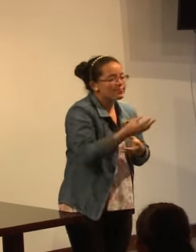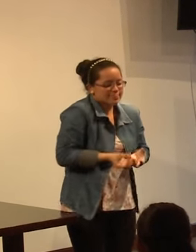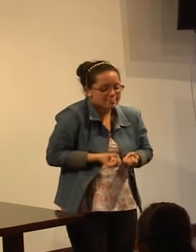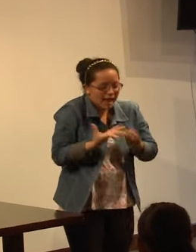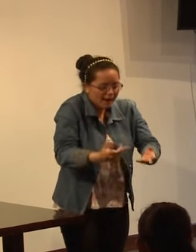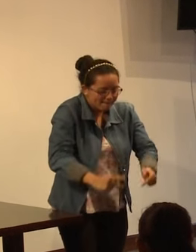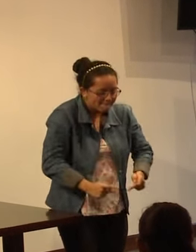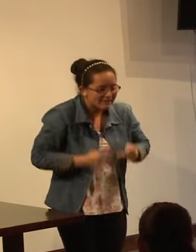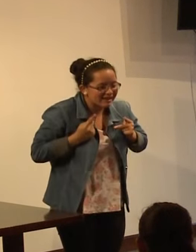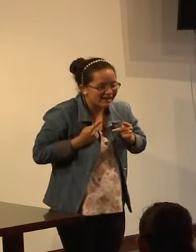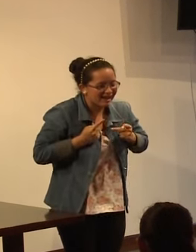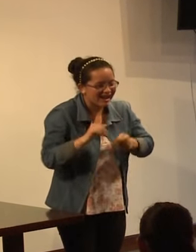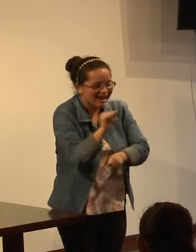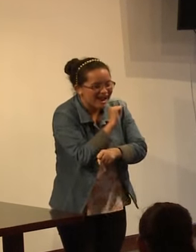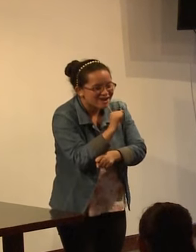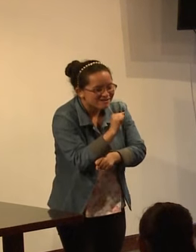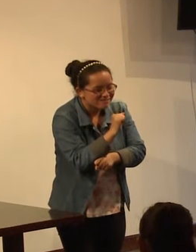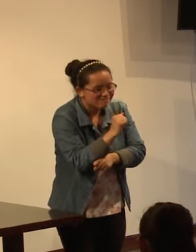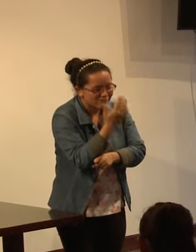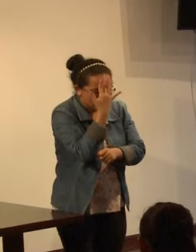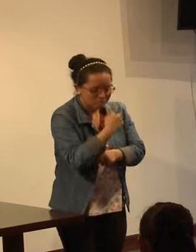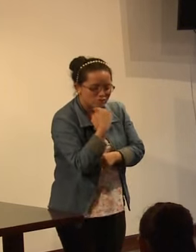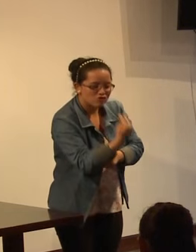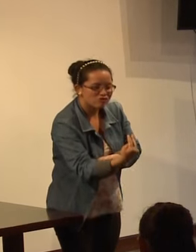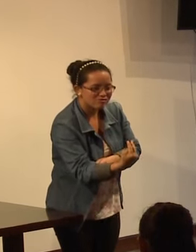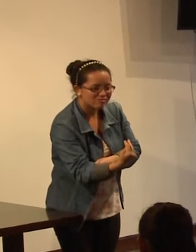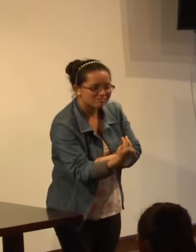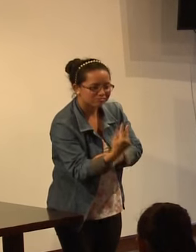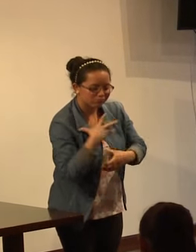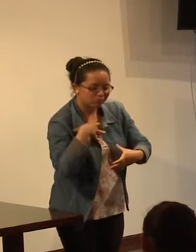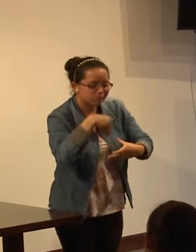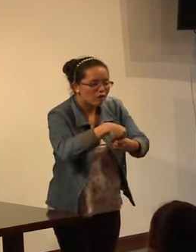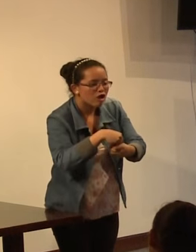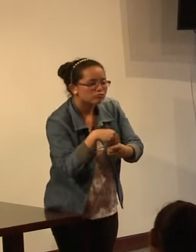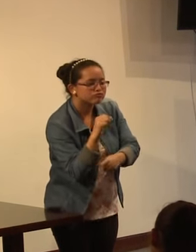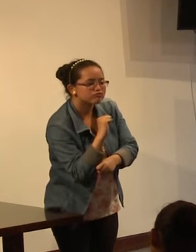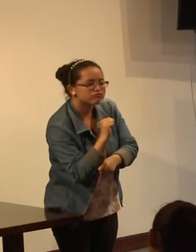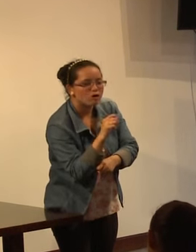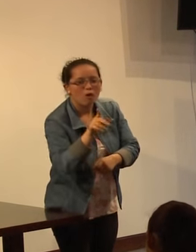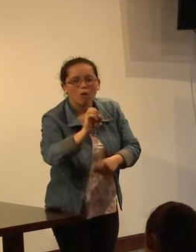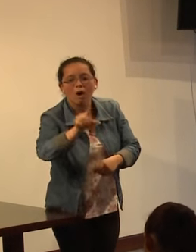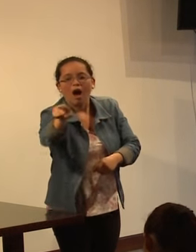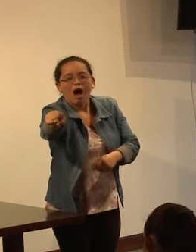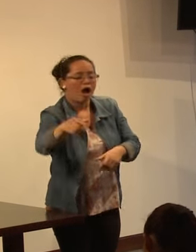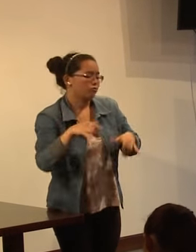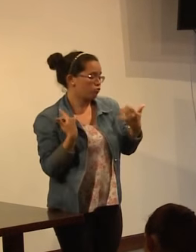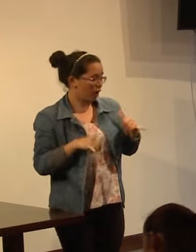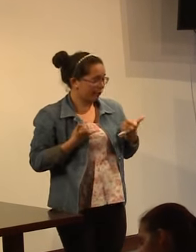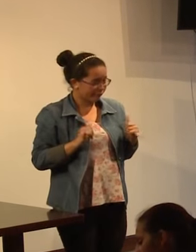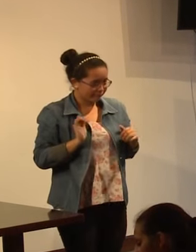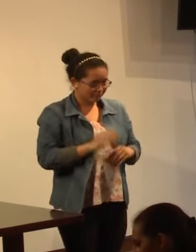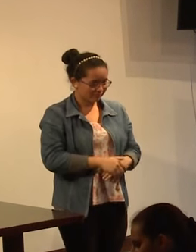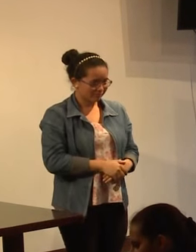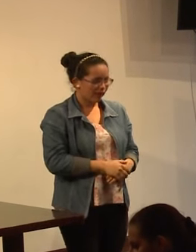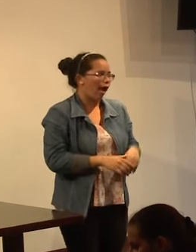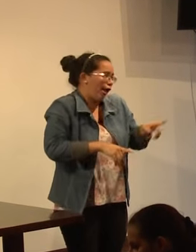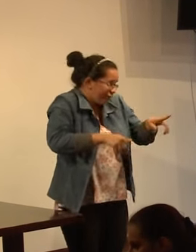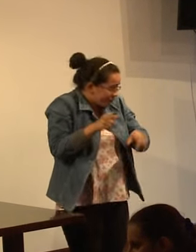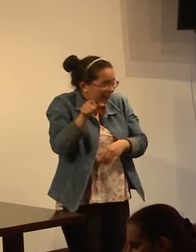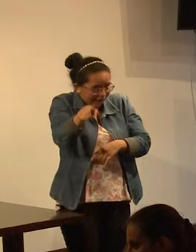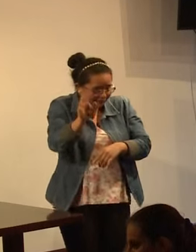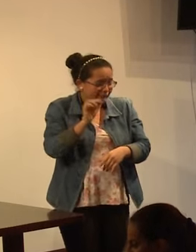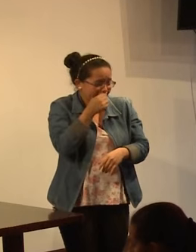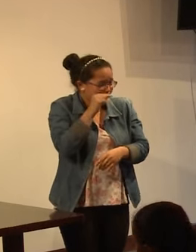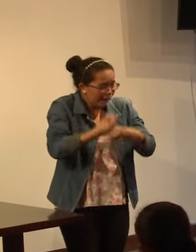Sin vida, de la vida. Y por aquí alguien dijo otra cosa. Jugando. Realmente lo que está haciendo el niño es jugando. Con el carrito, con... Sí,